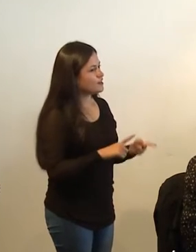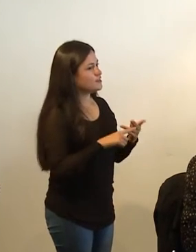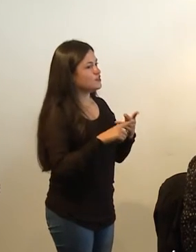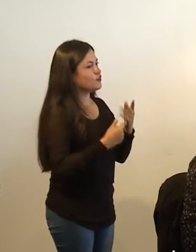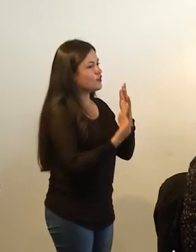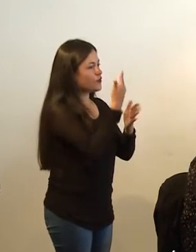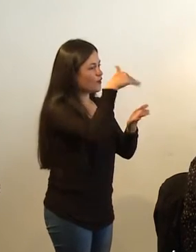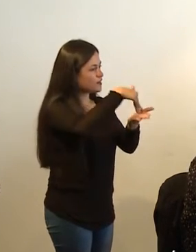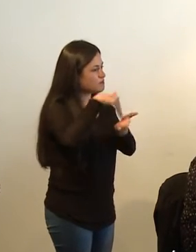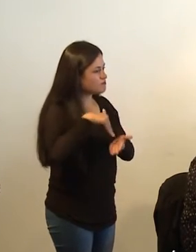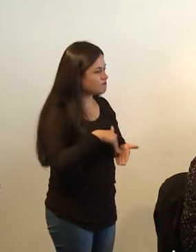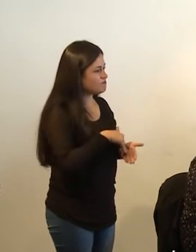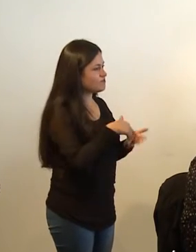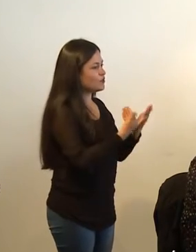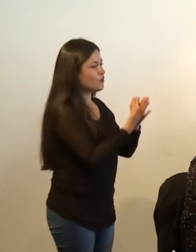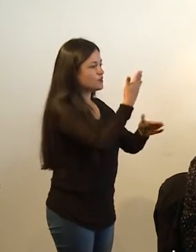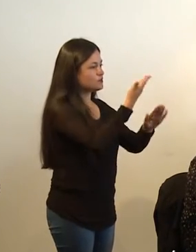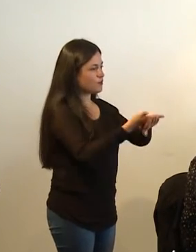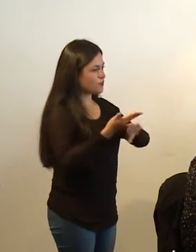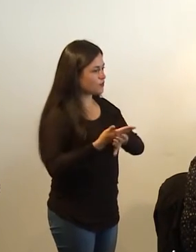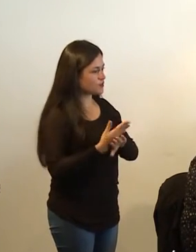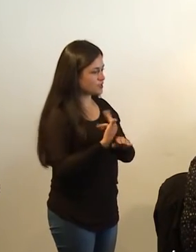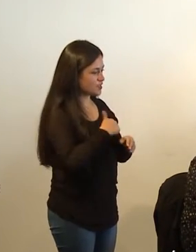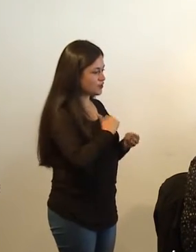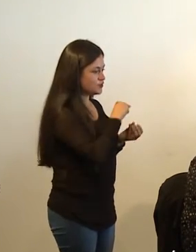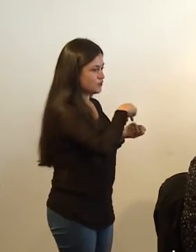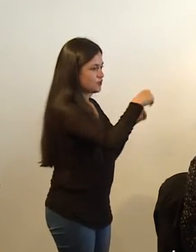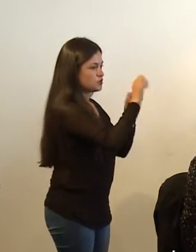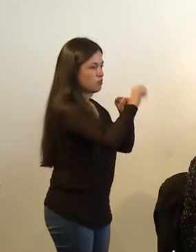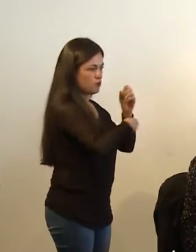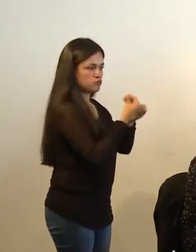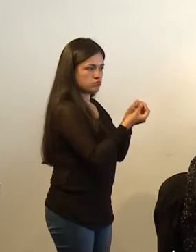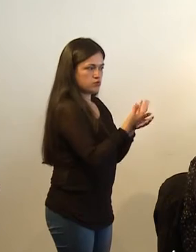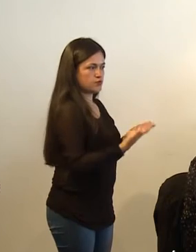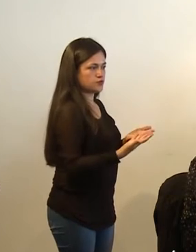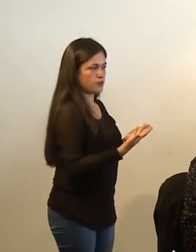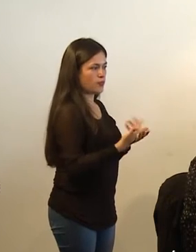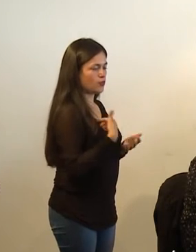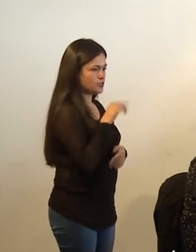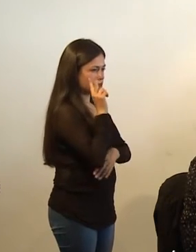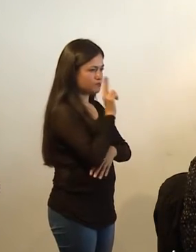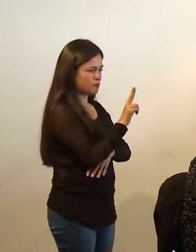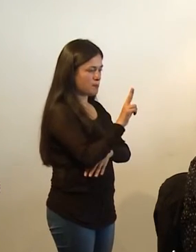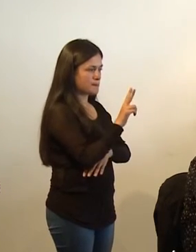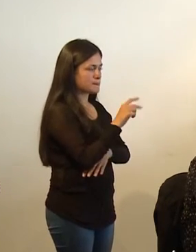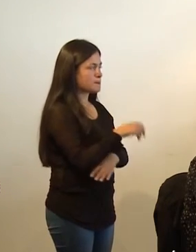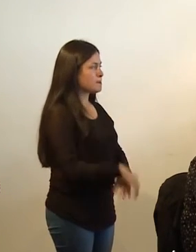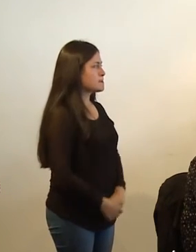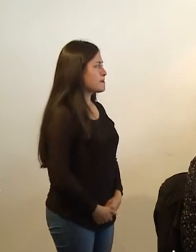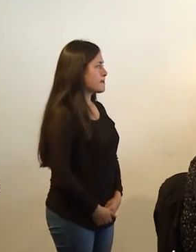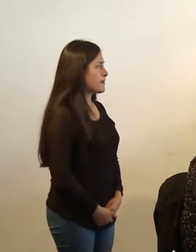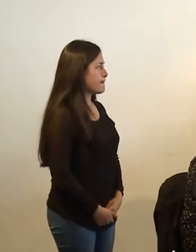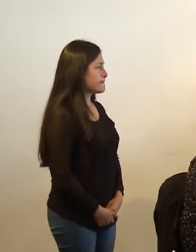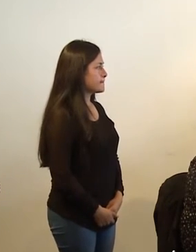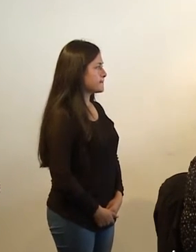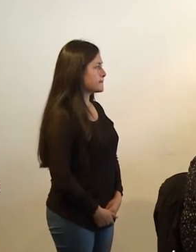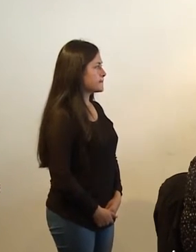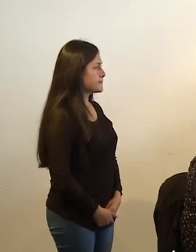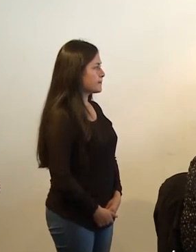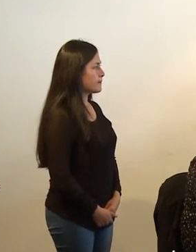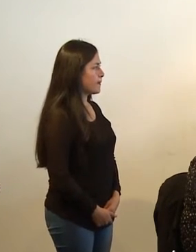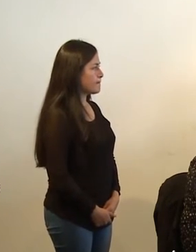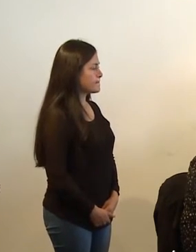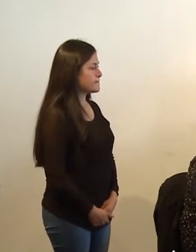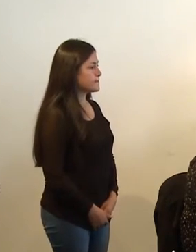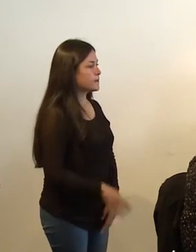una esperanza de que desde la educación podemos hacer cosas. Y entonces ahí es donde yo me encuentro con, más que con